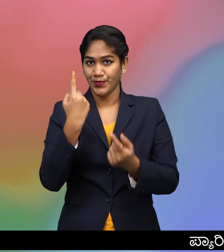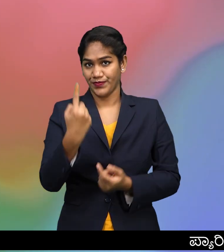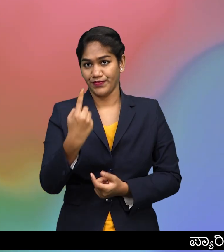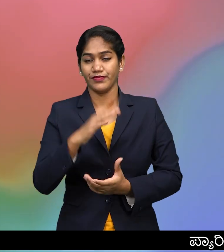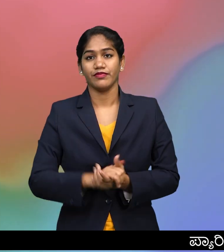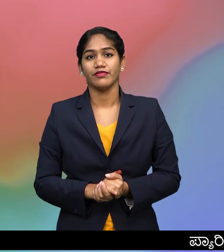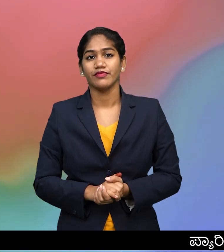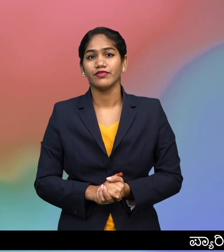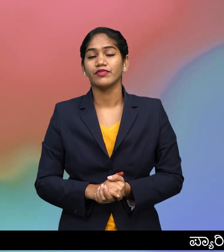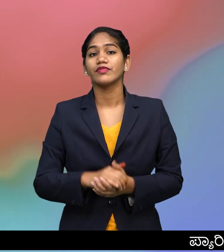ಪ್ಯಾರಿಟಲ್ ಹಾಲೆ,